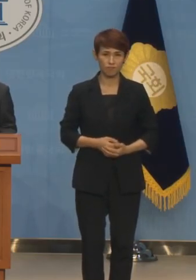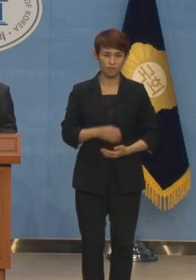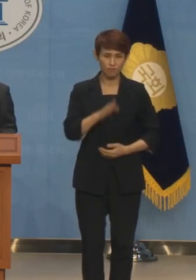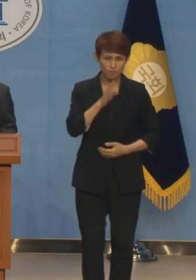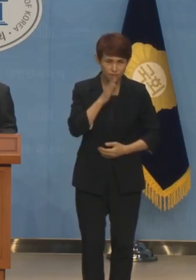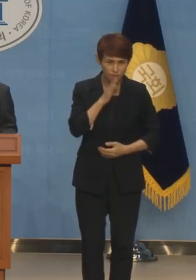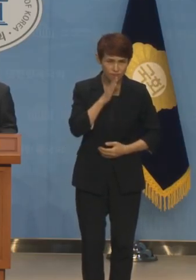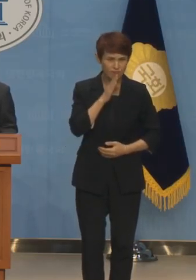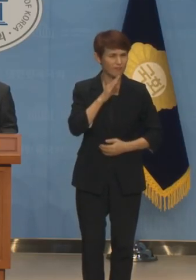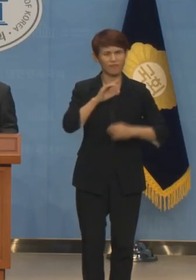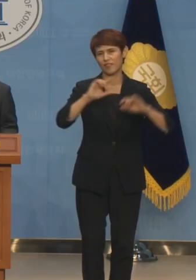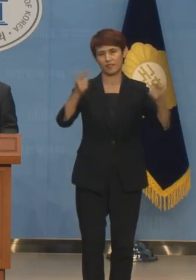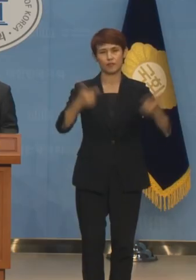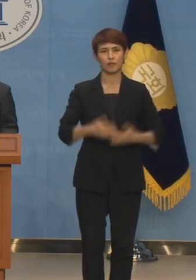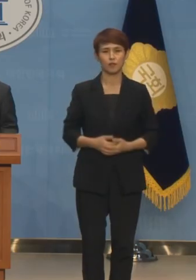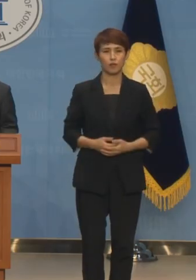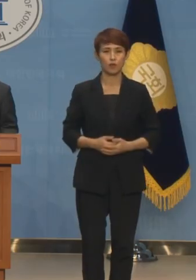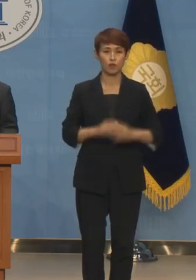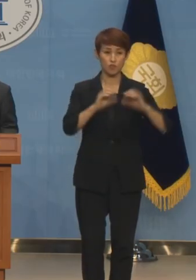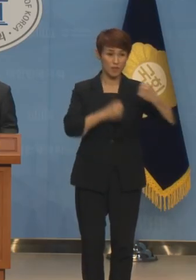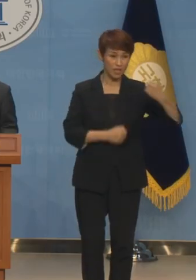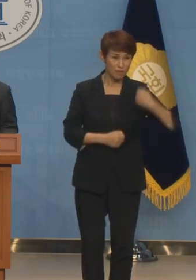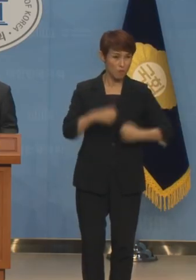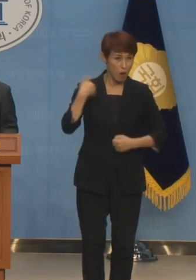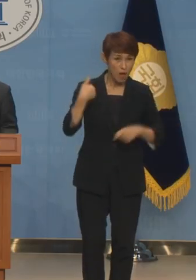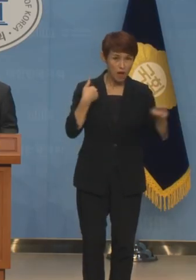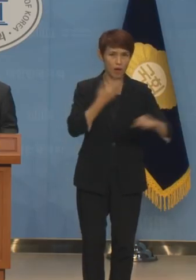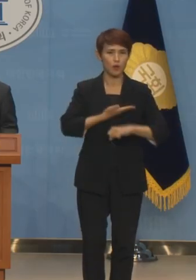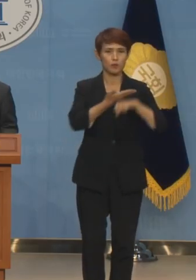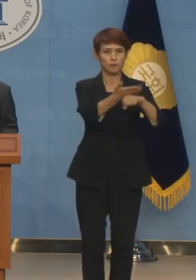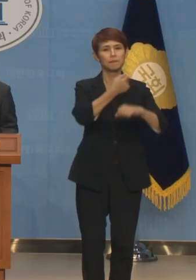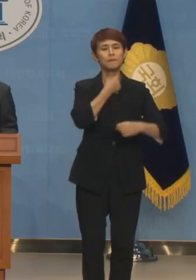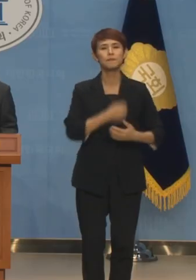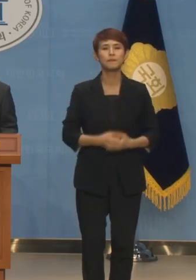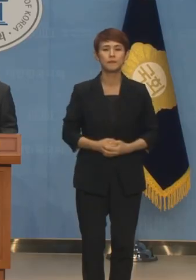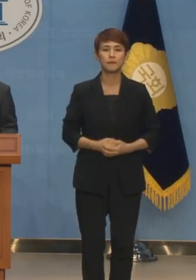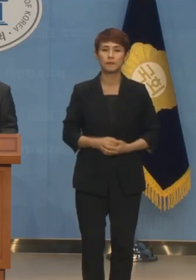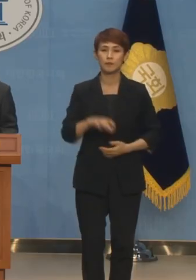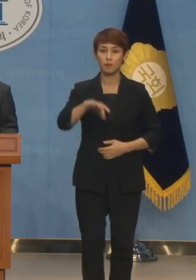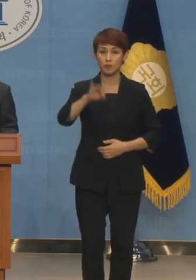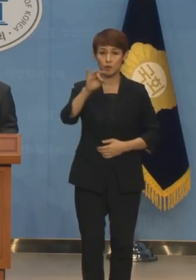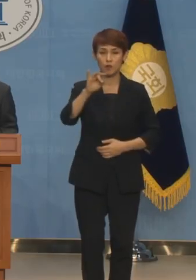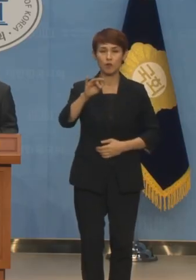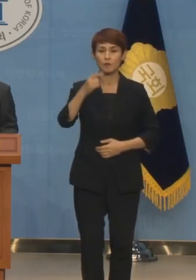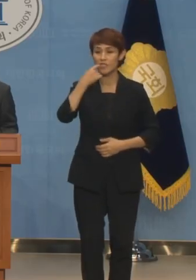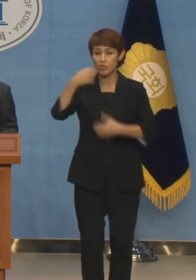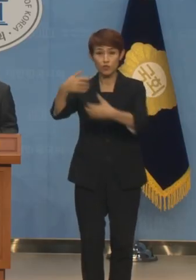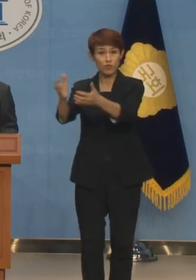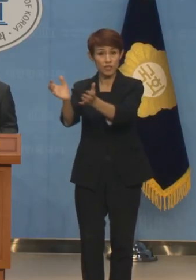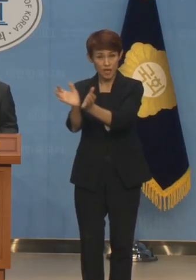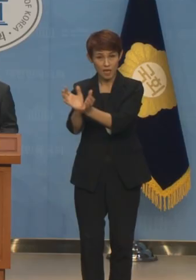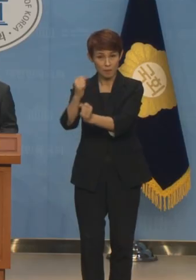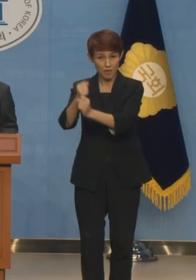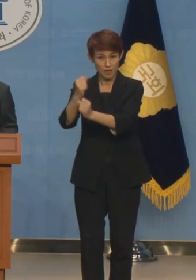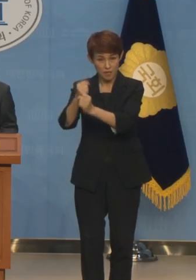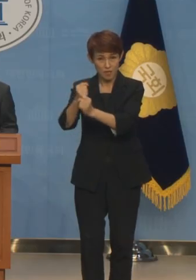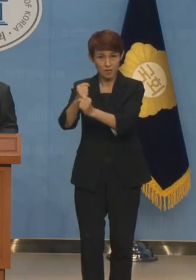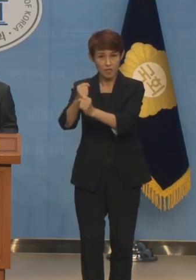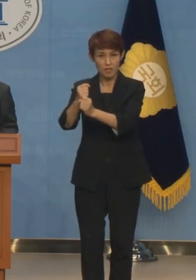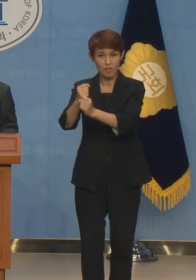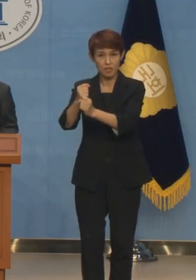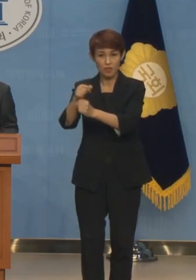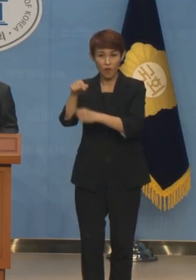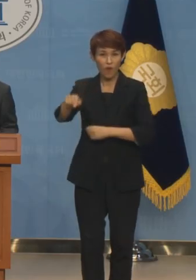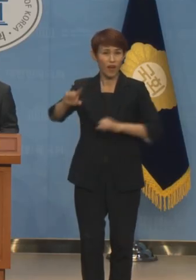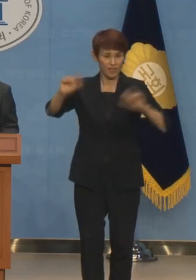사실관계가 다릅니다. 국민의힘만 모르는 것 같아 알려드립니다. 우선 민주당이 깐 정쟁의